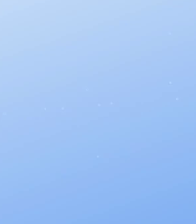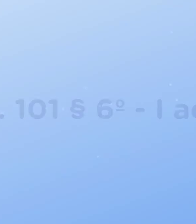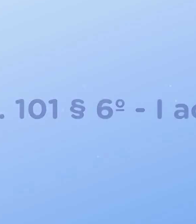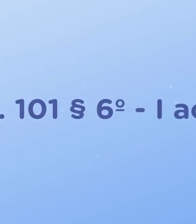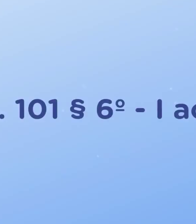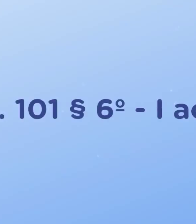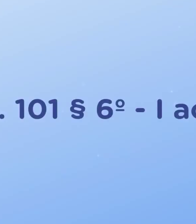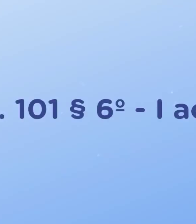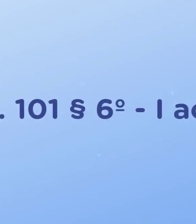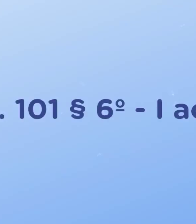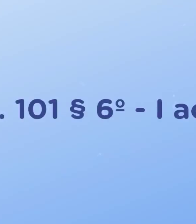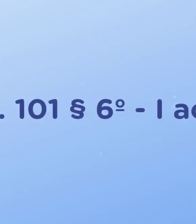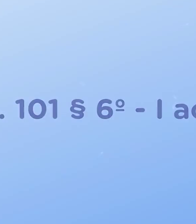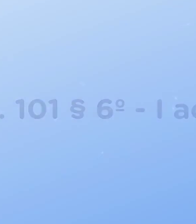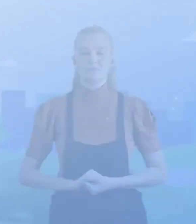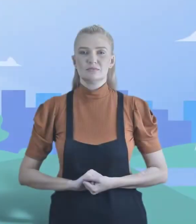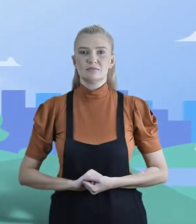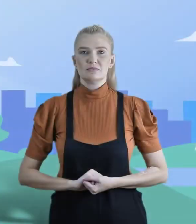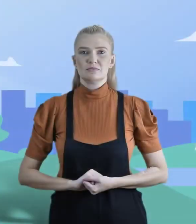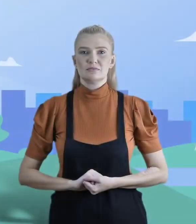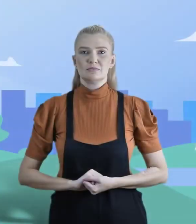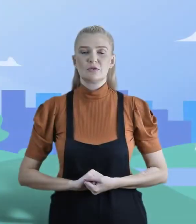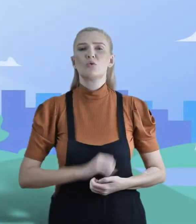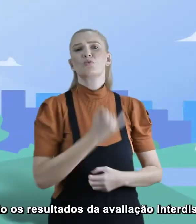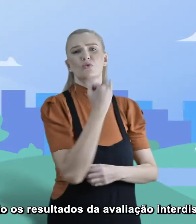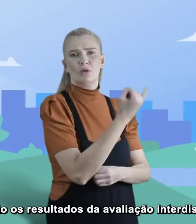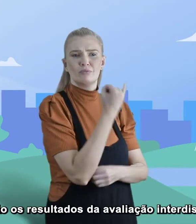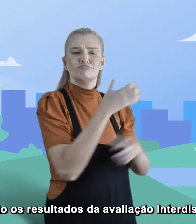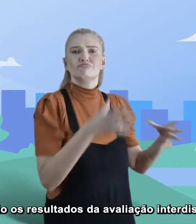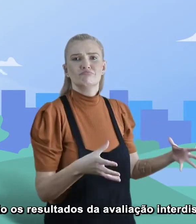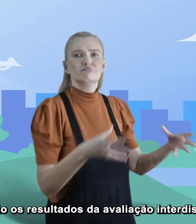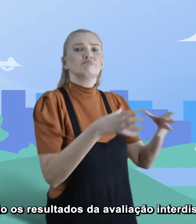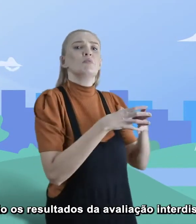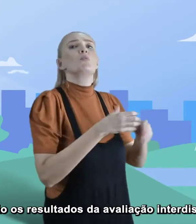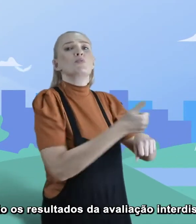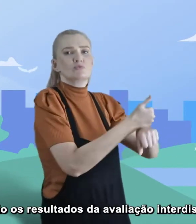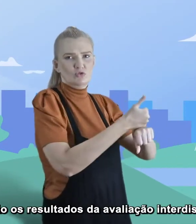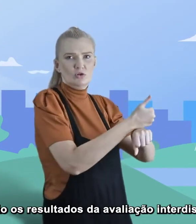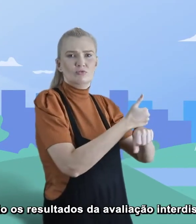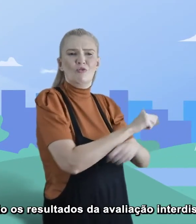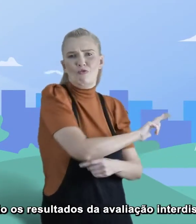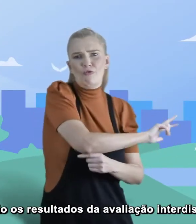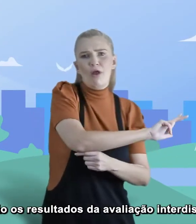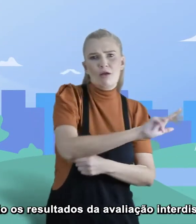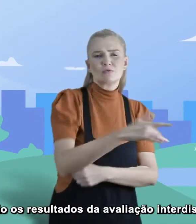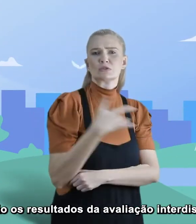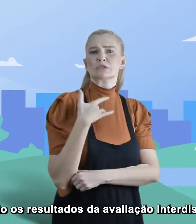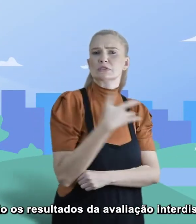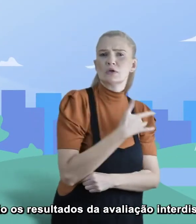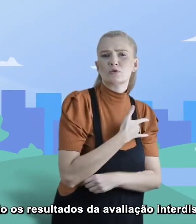Artigo 101, parágrafo 6º do 1º ao 3º. Constarão os resultados da avaliação